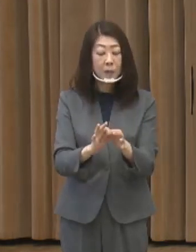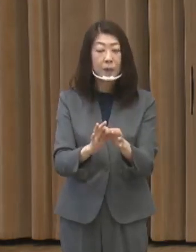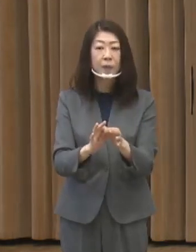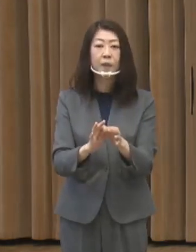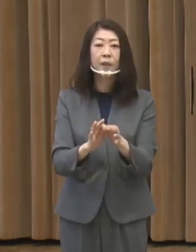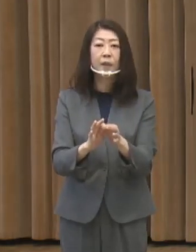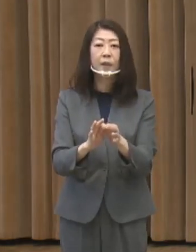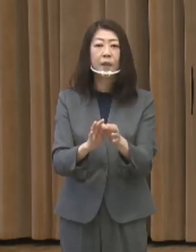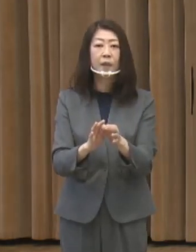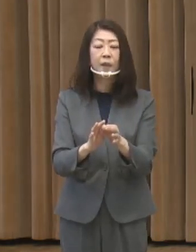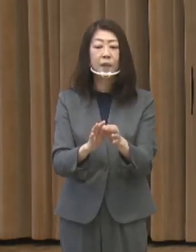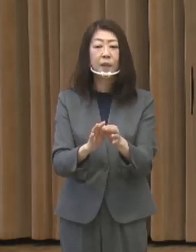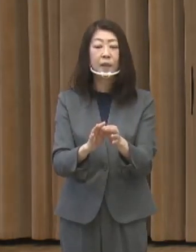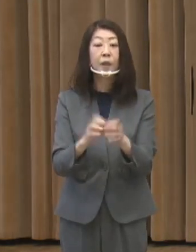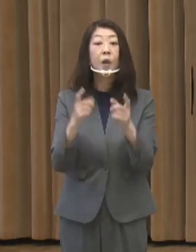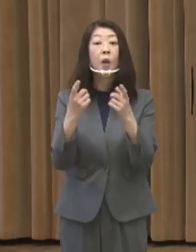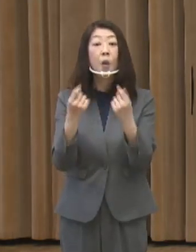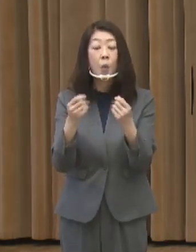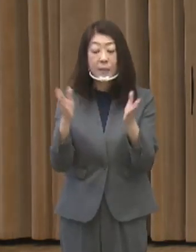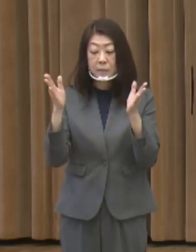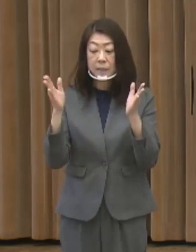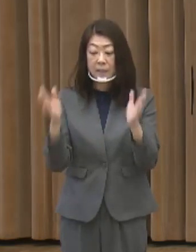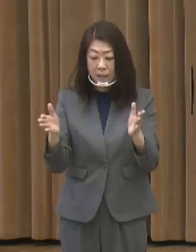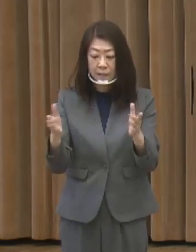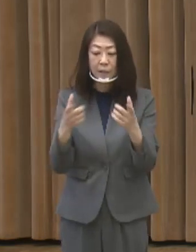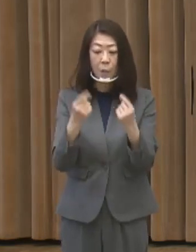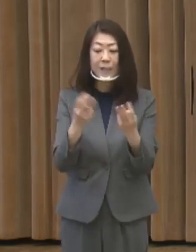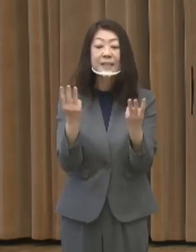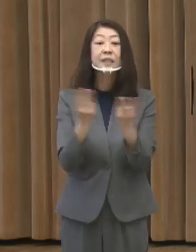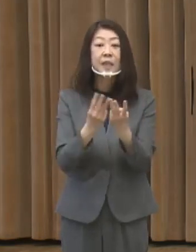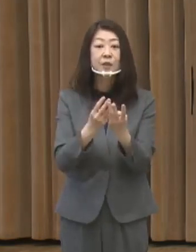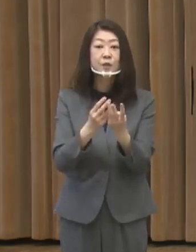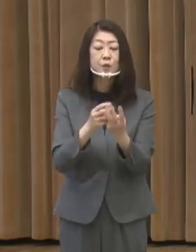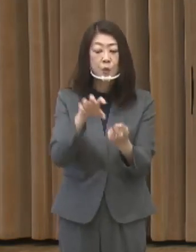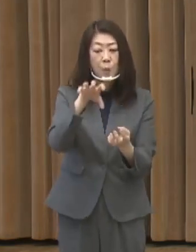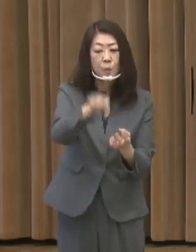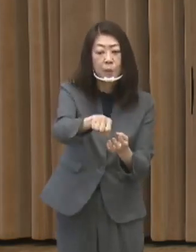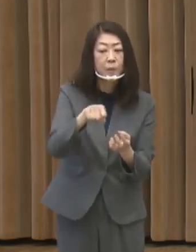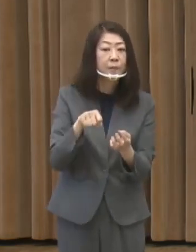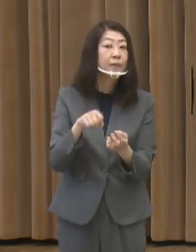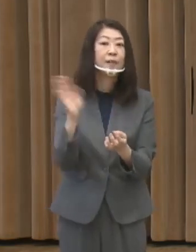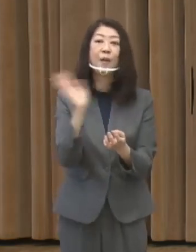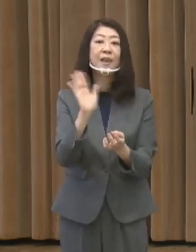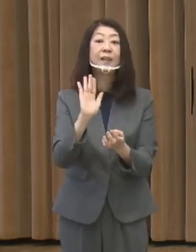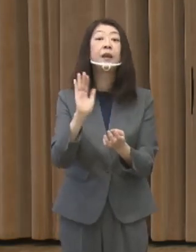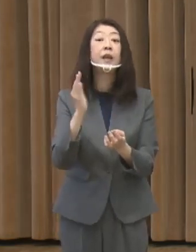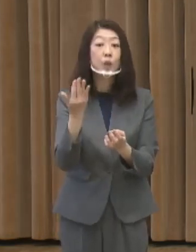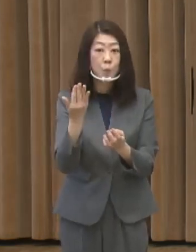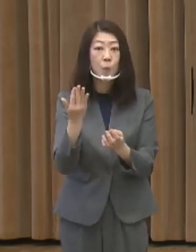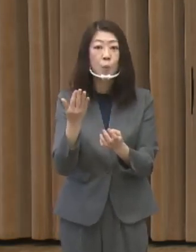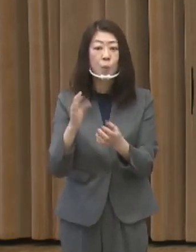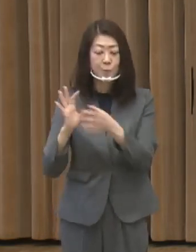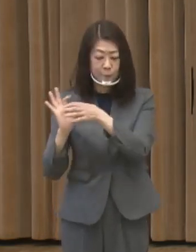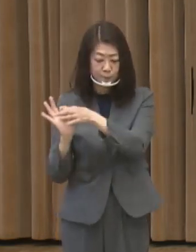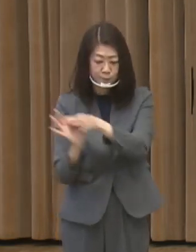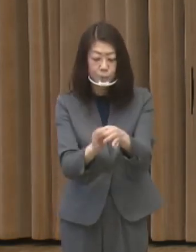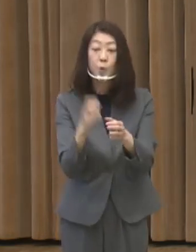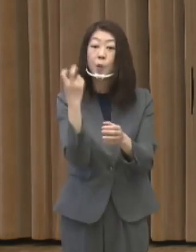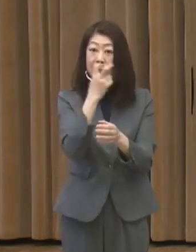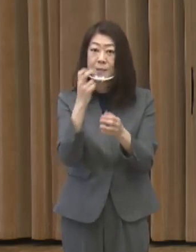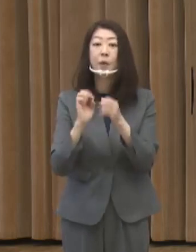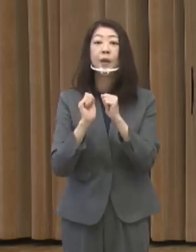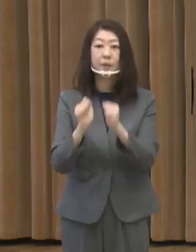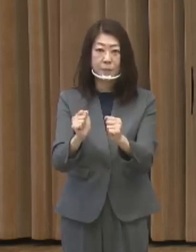じスパンで同じ頭数ではありませんけれども、継続してやってまいりましたし、今後も継続をさせていただくつもりであります